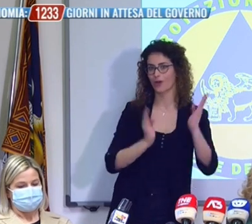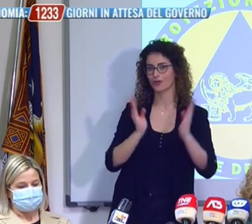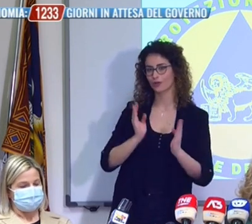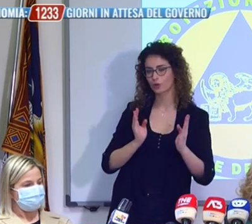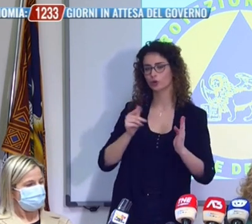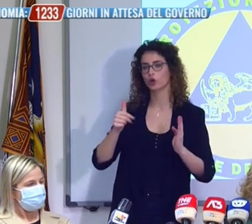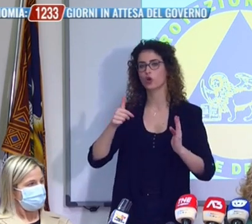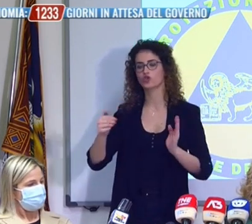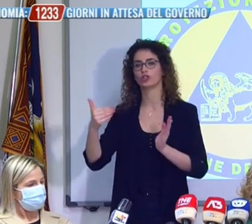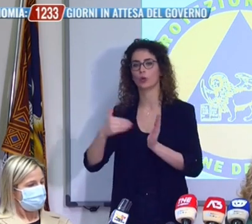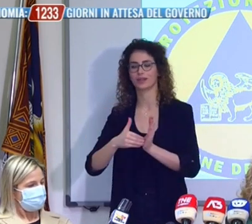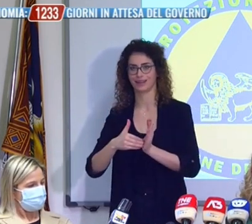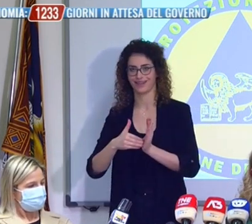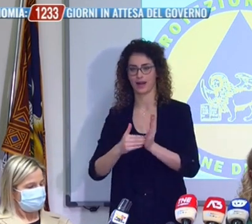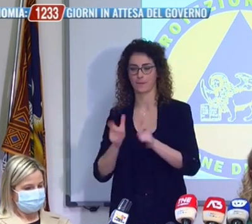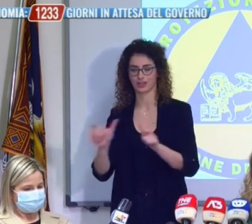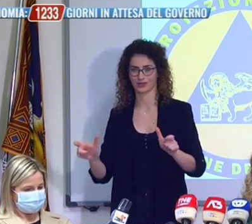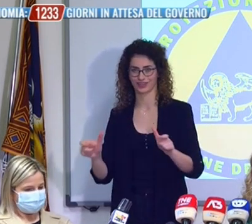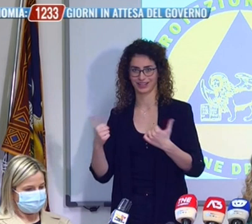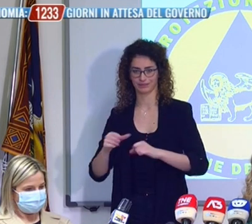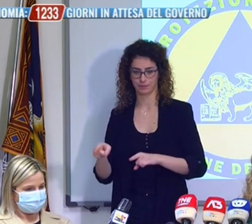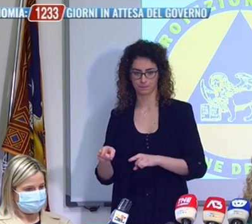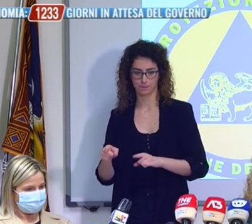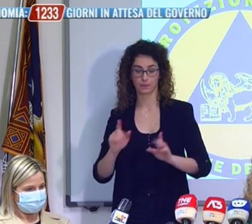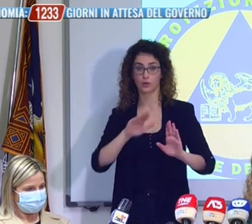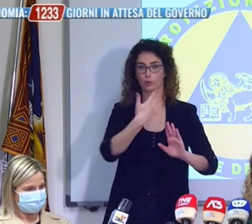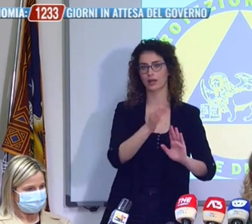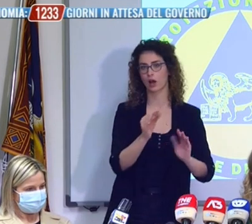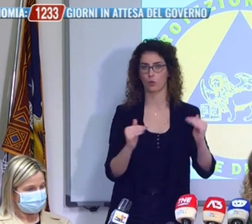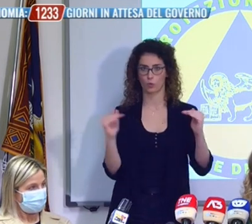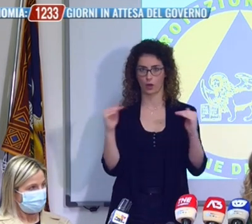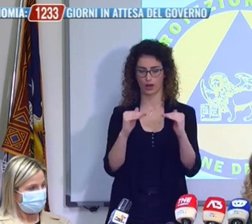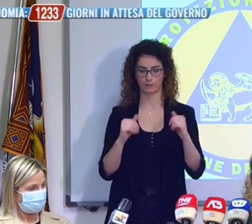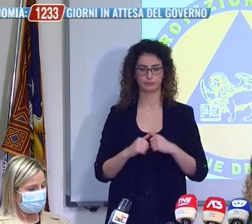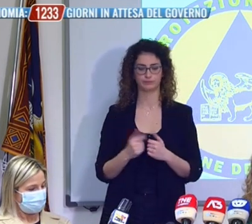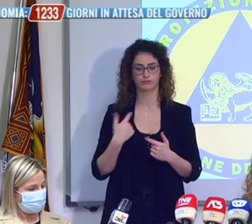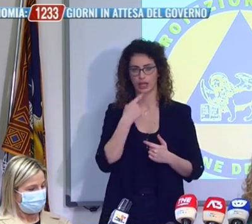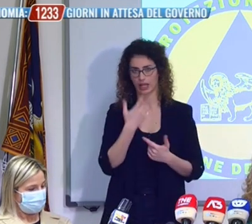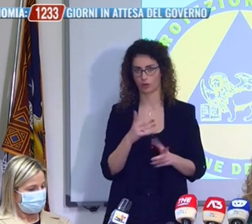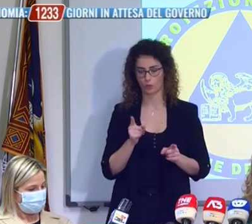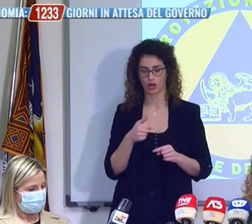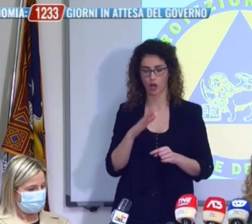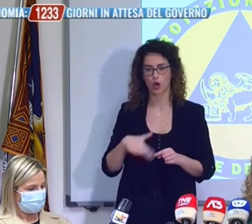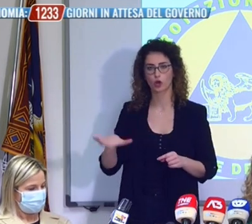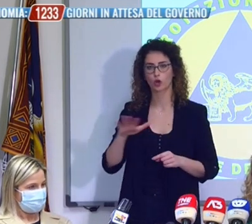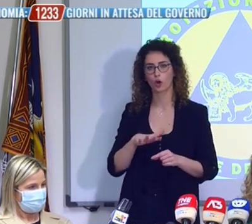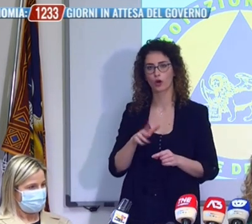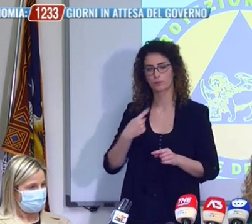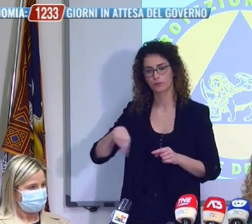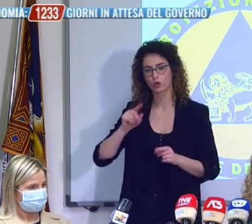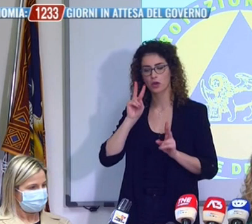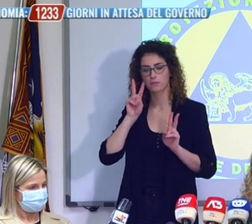o superiore. Allora, abbiamo detto che noi stiamo controllando in maniera